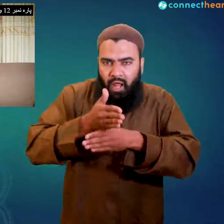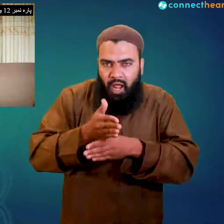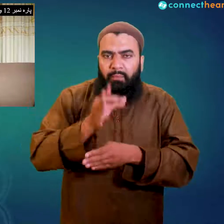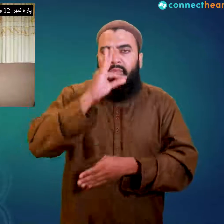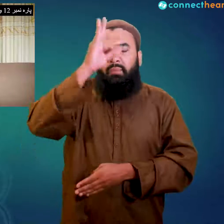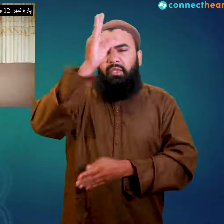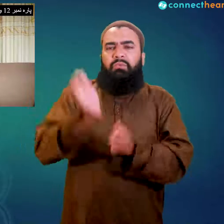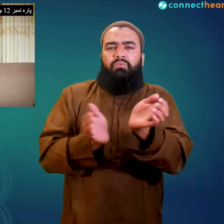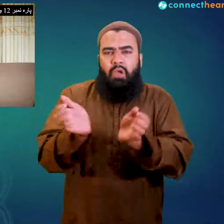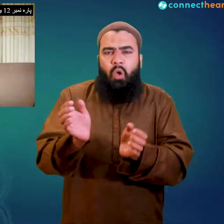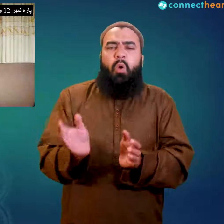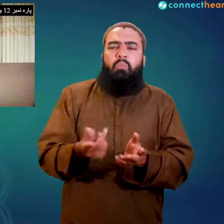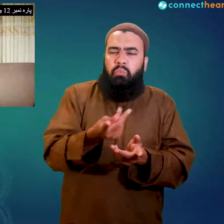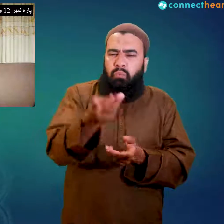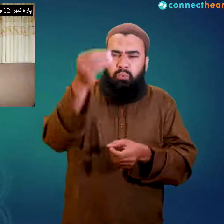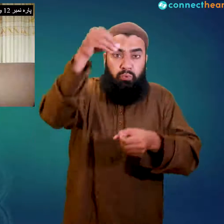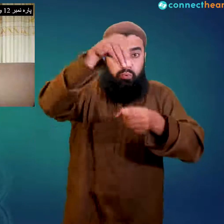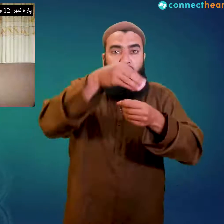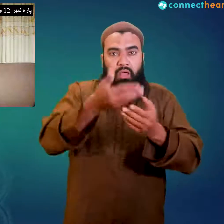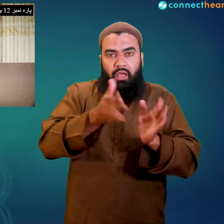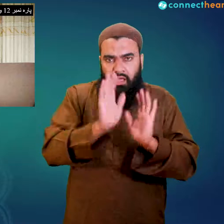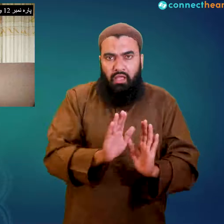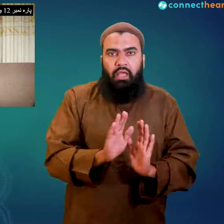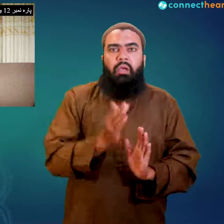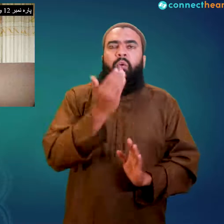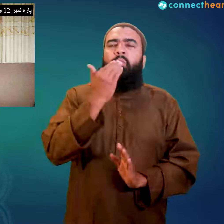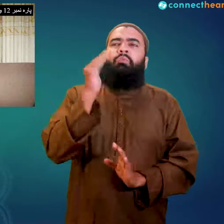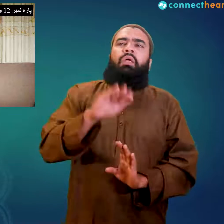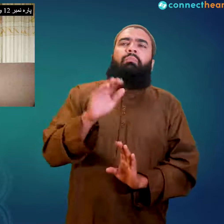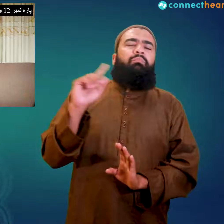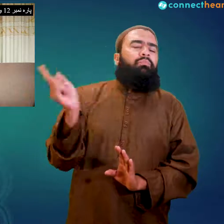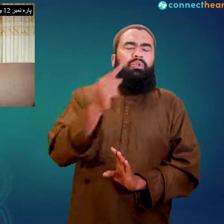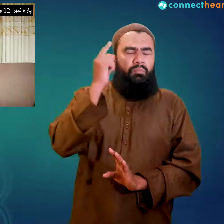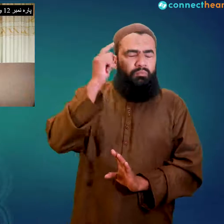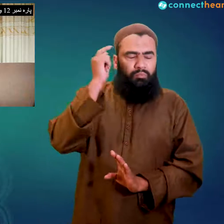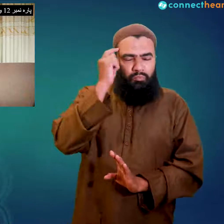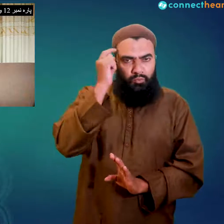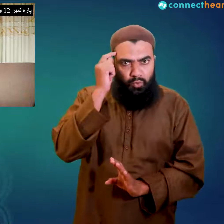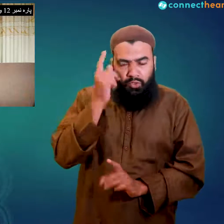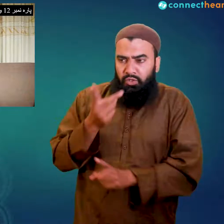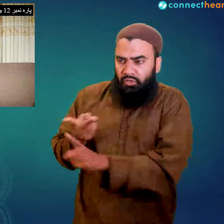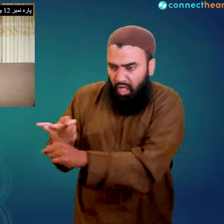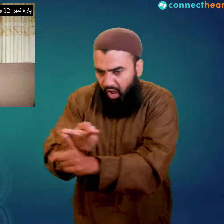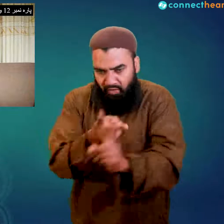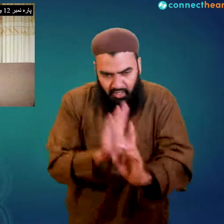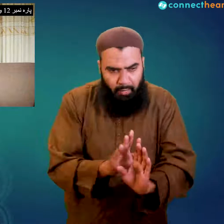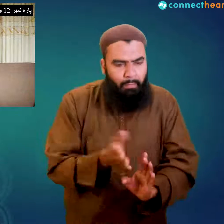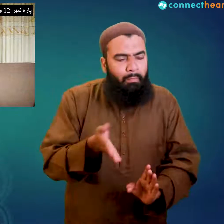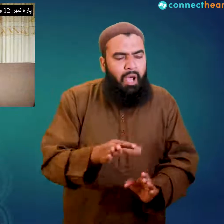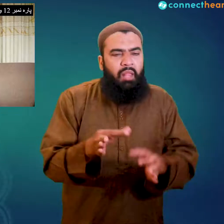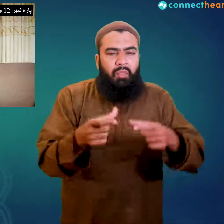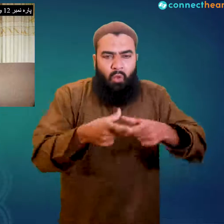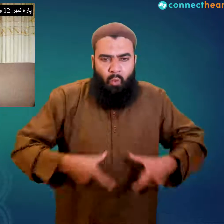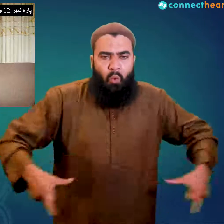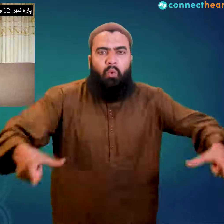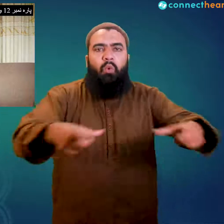تم تک اللہ کا پہنچا رہے ہیں اور اس پر جو ہم محنت کر رہے ہیں، اس پر ہم تم سے کوئی اجر نہیں